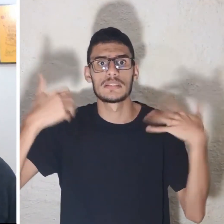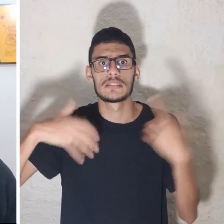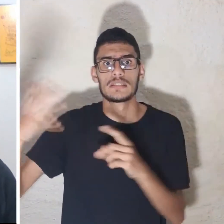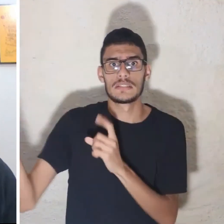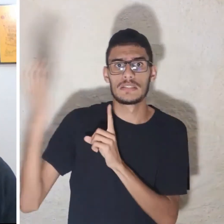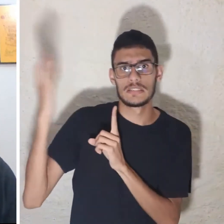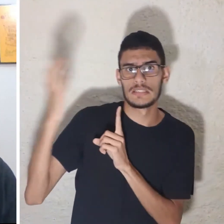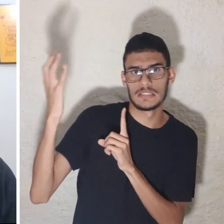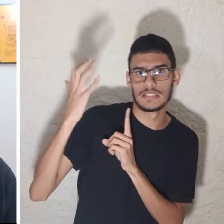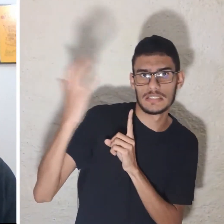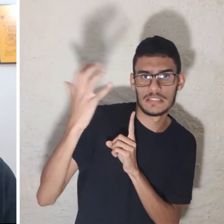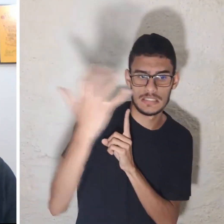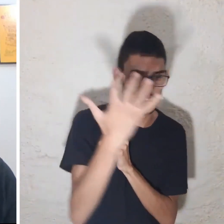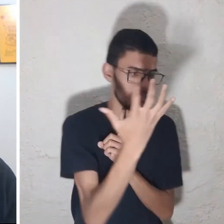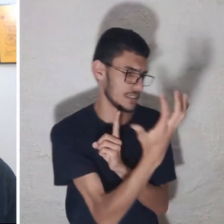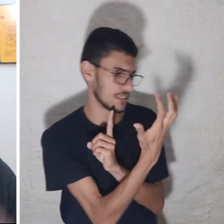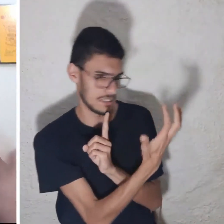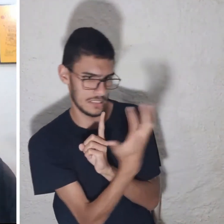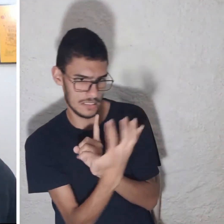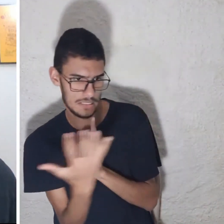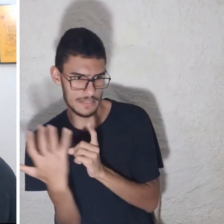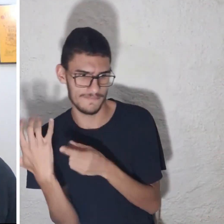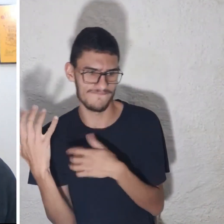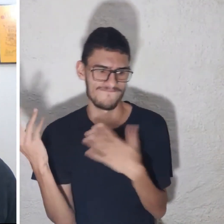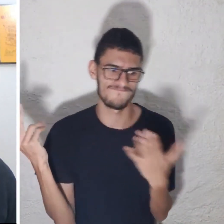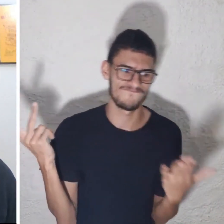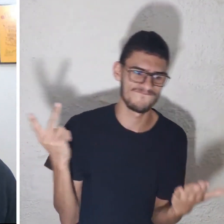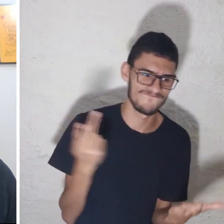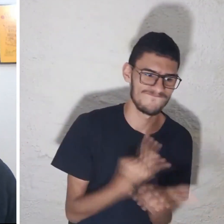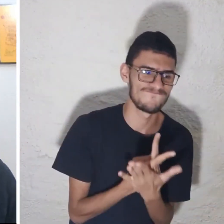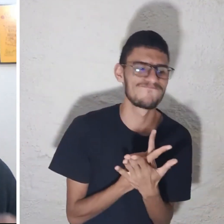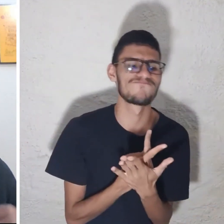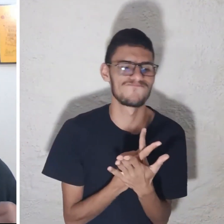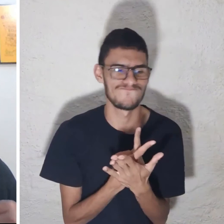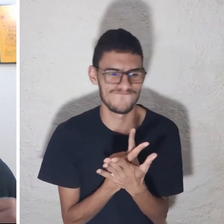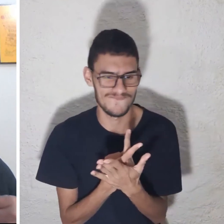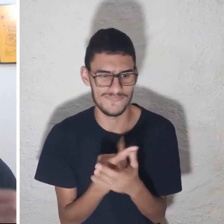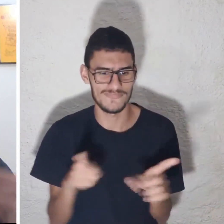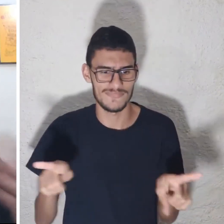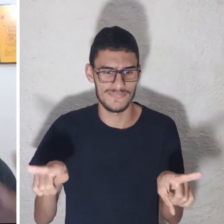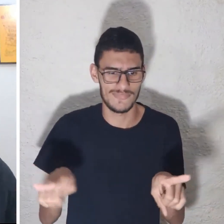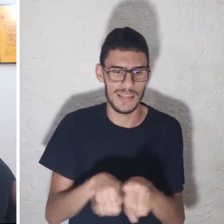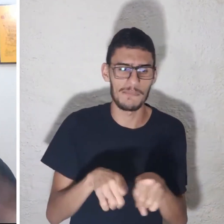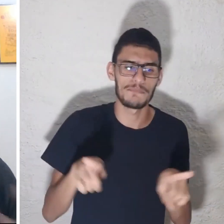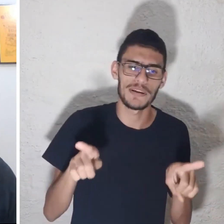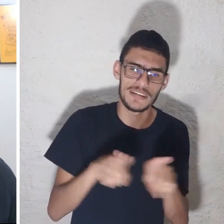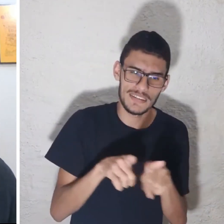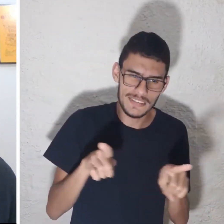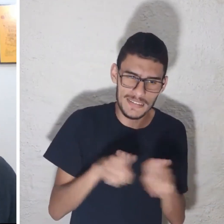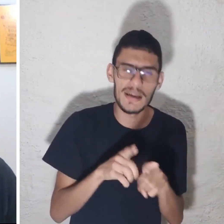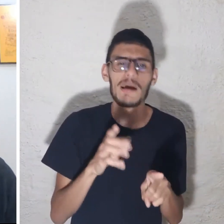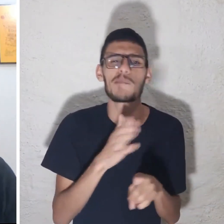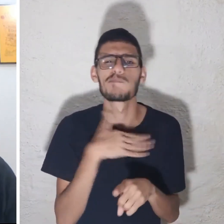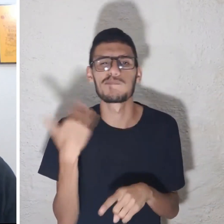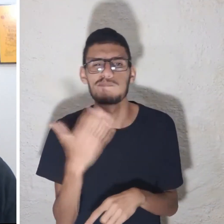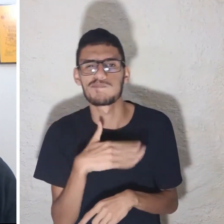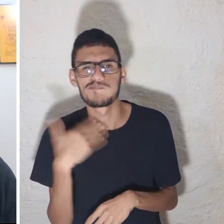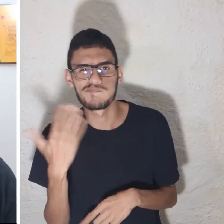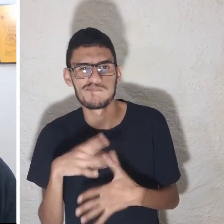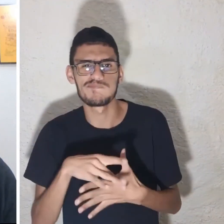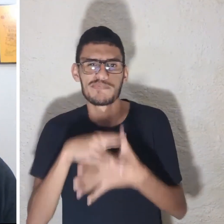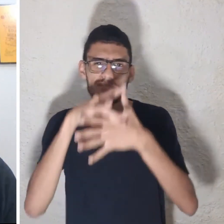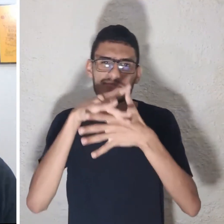acabou, né, sendo pressionado aqui dentro, né, o seu governo desastroso. A gente também vai ter, né, a morte